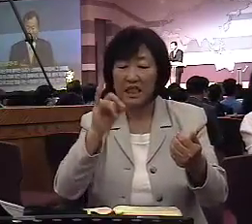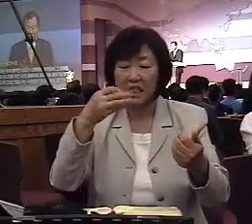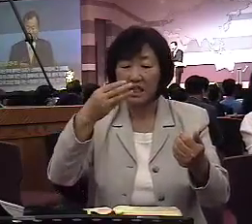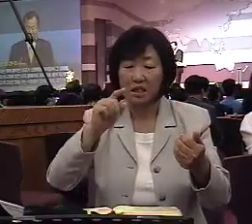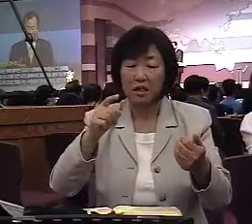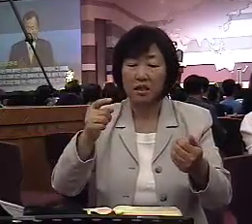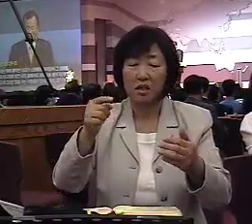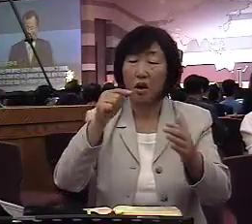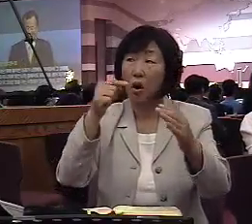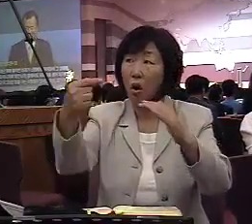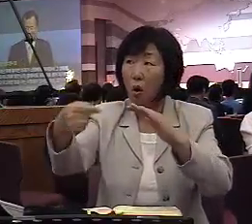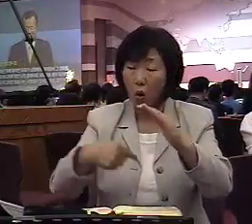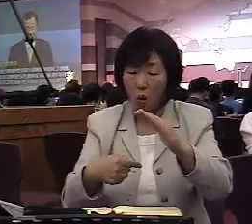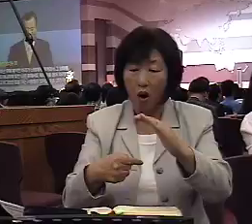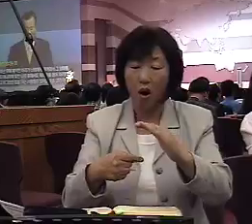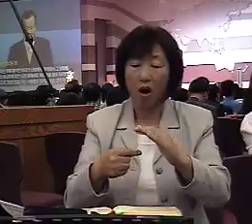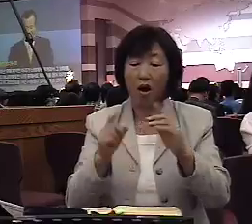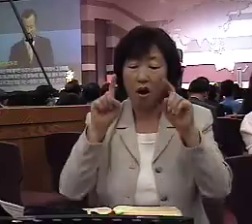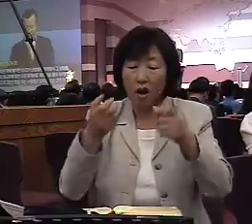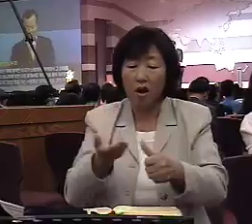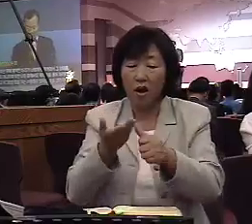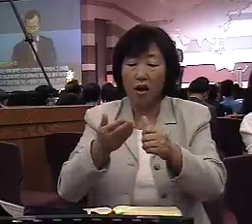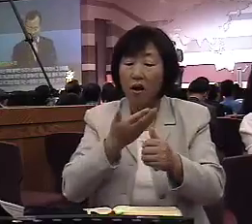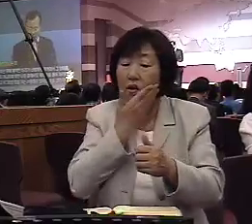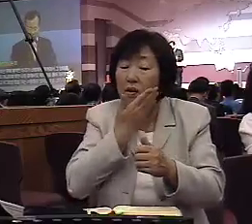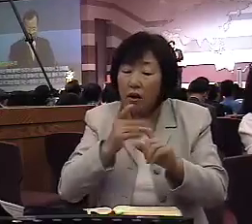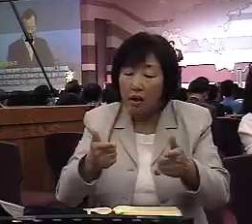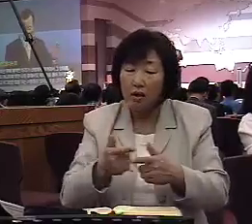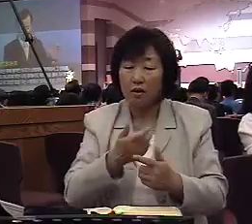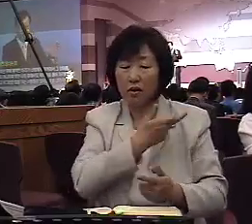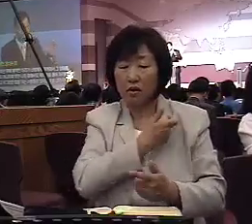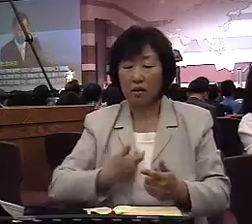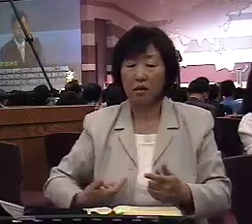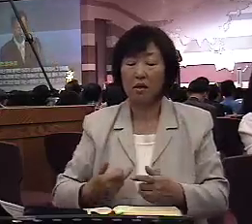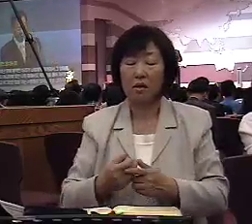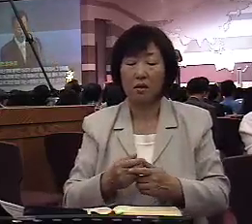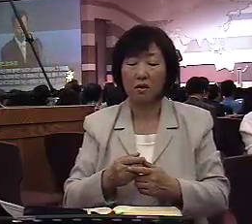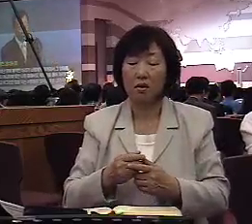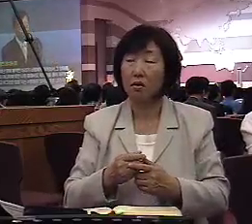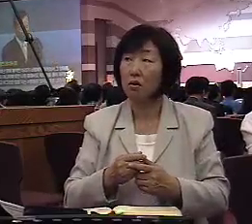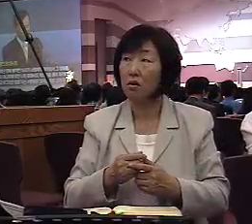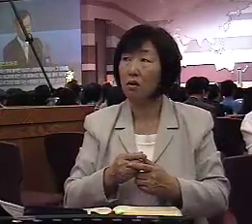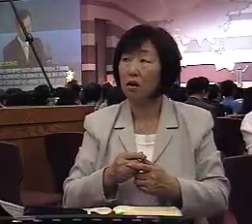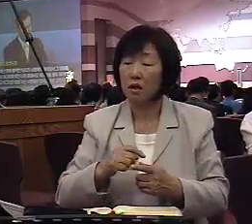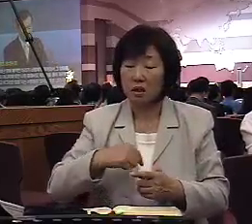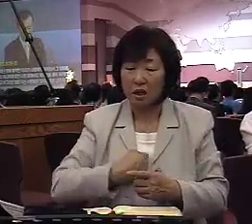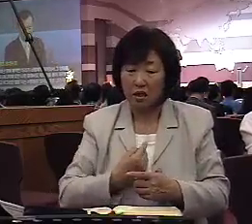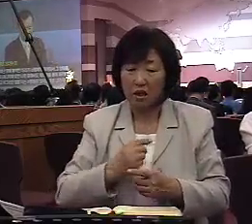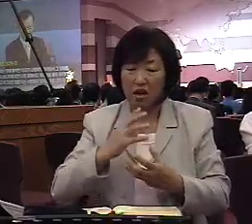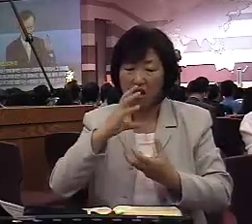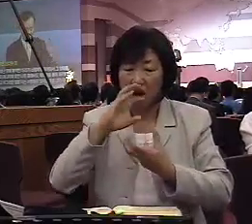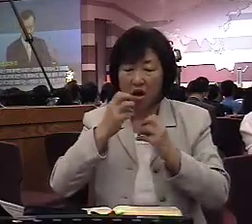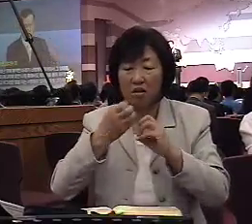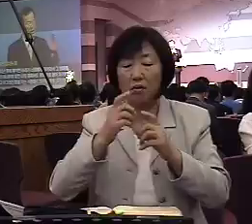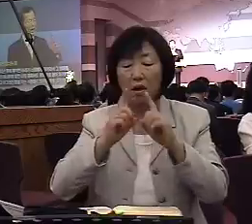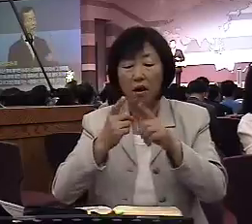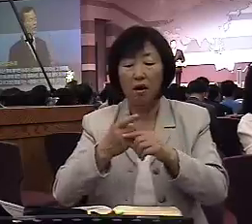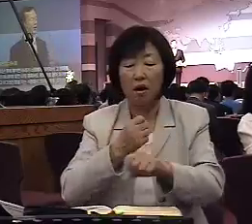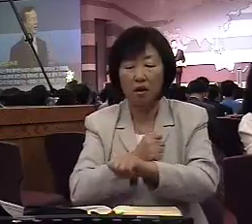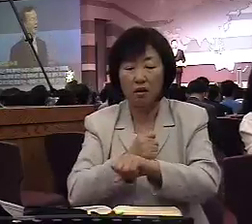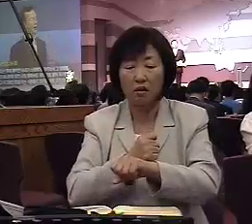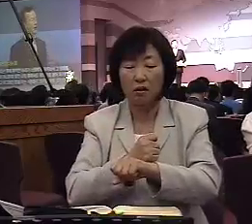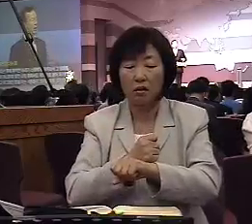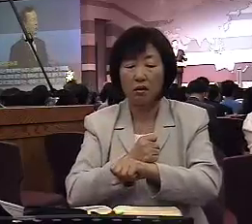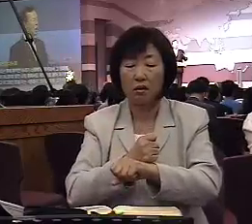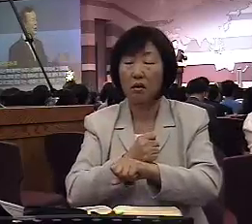그 양떼를 아끼지 아니하며 또한 너희 중에서도 제자들을 끌어 자기를 쫓게 하려고 어그러진 말을 하는 사람들이 일어날 줄은 내가